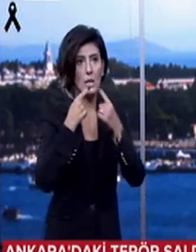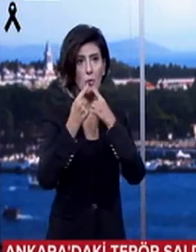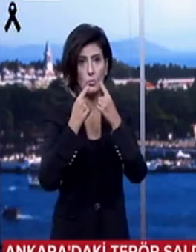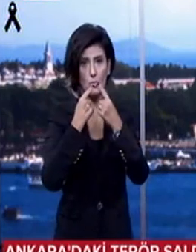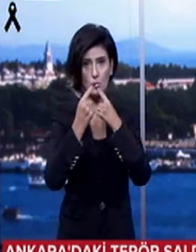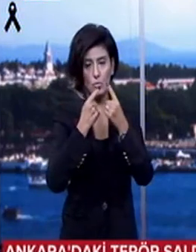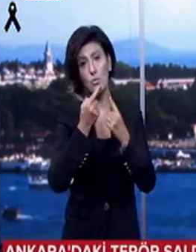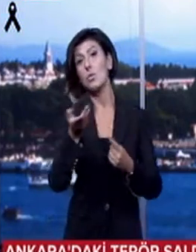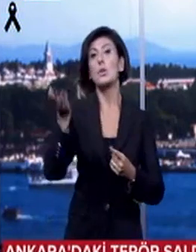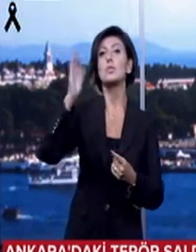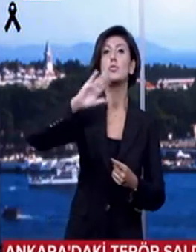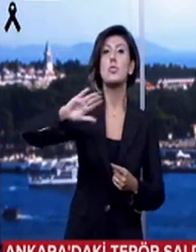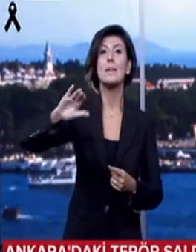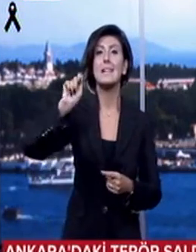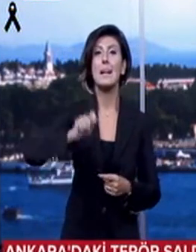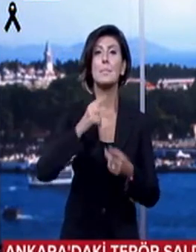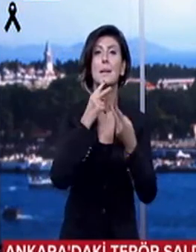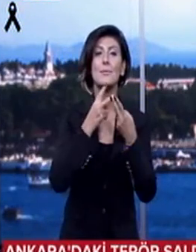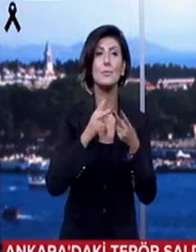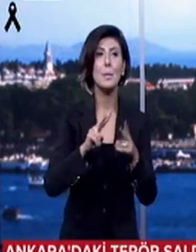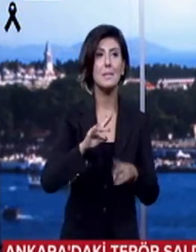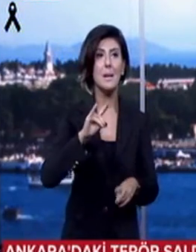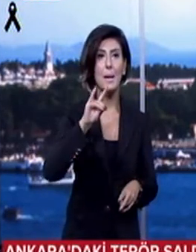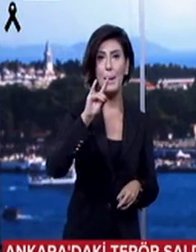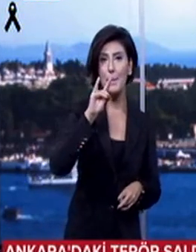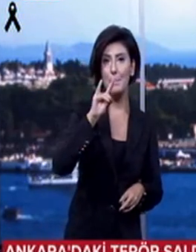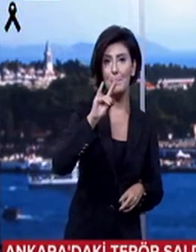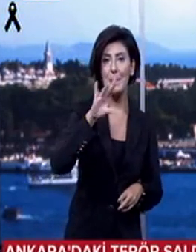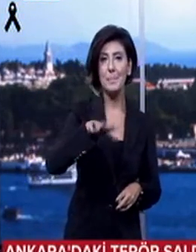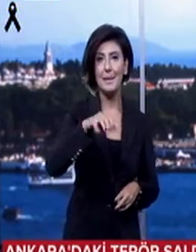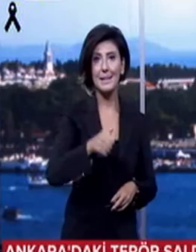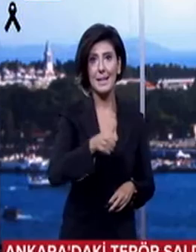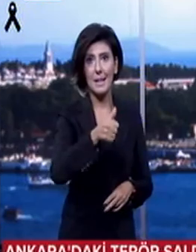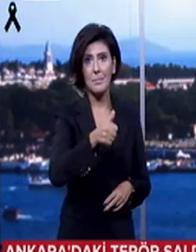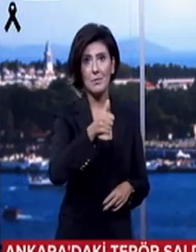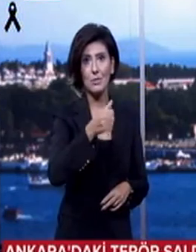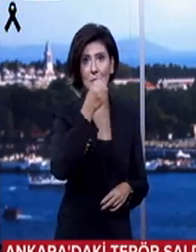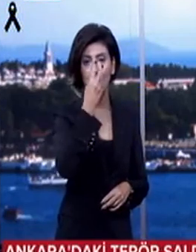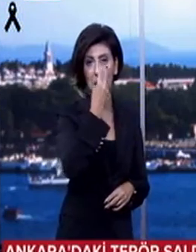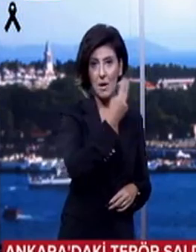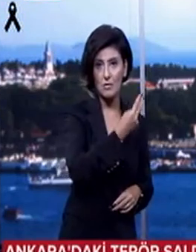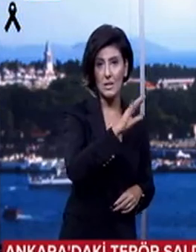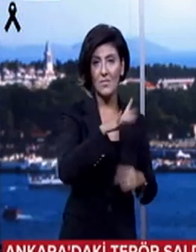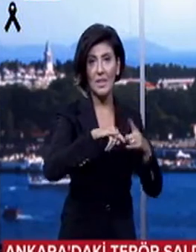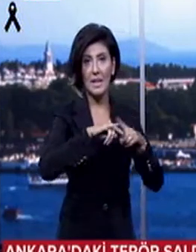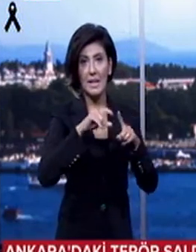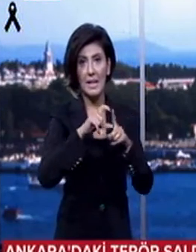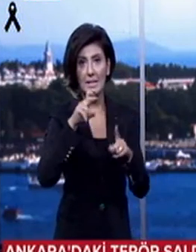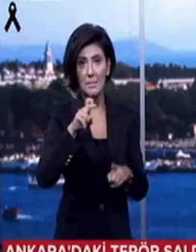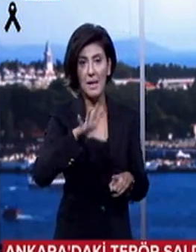Davutoğlu'yla görüşmüş, sonrasında yaptığı açıklamada MHP Genel Başkanı Devlet Bahçeli ve HDP